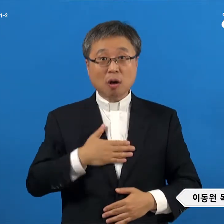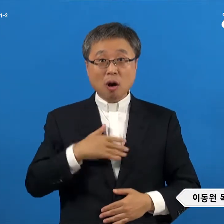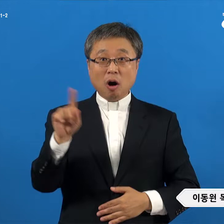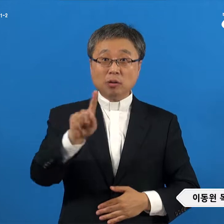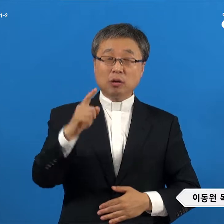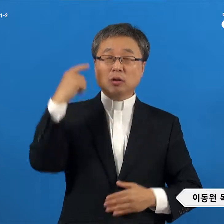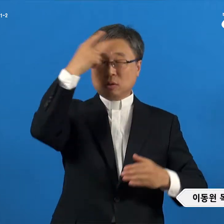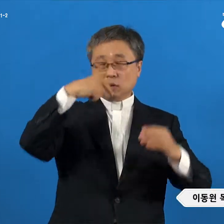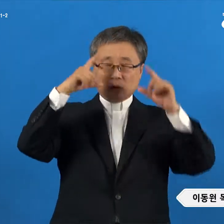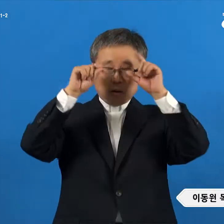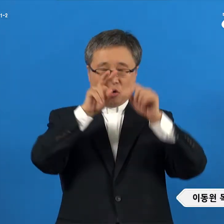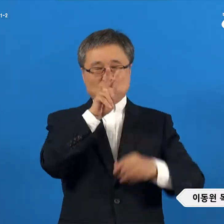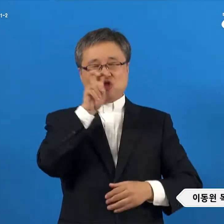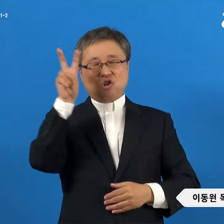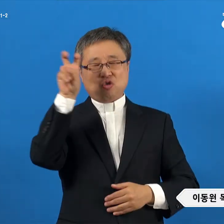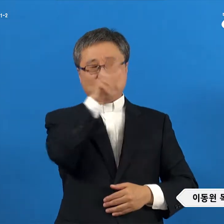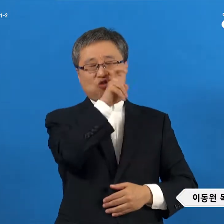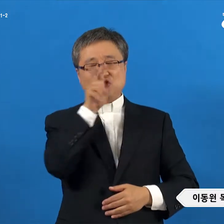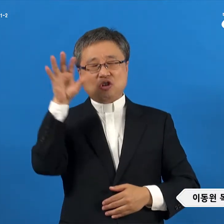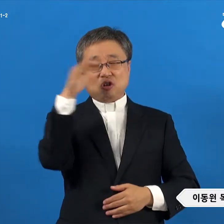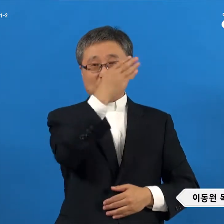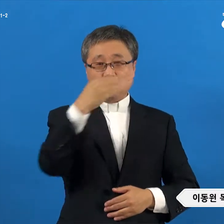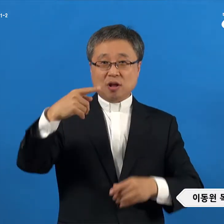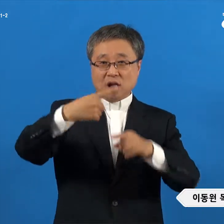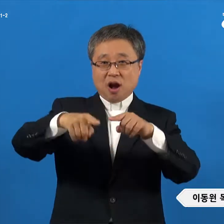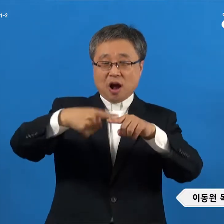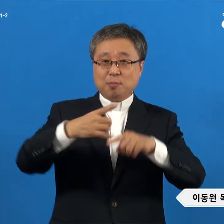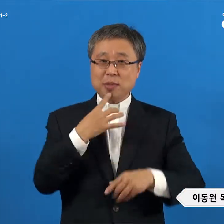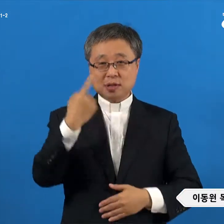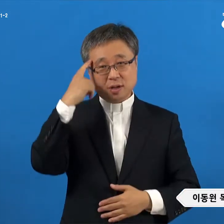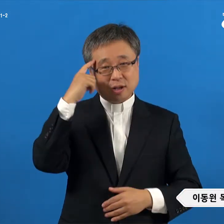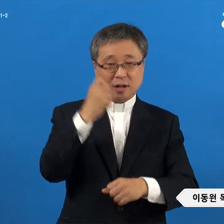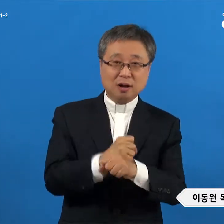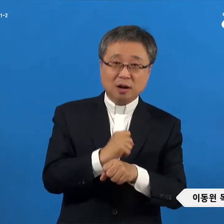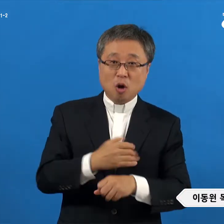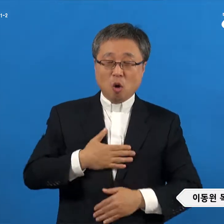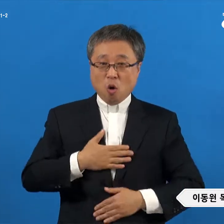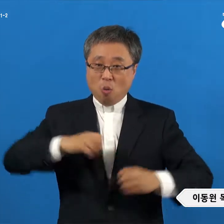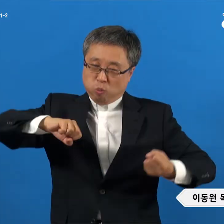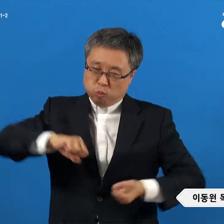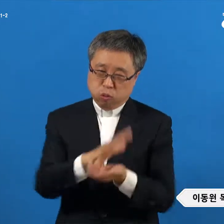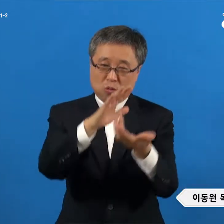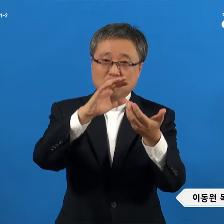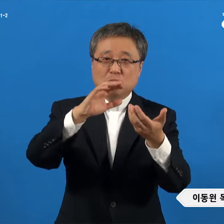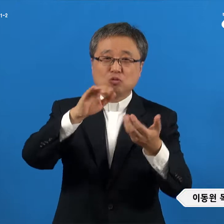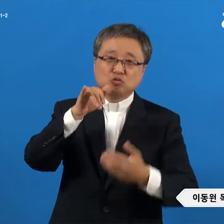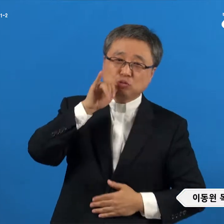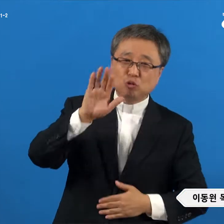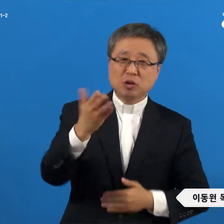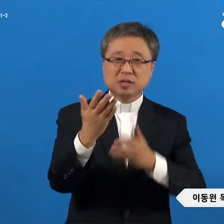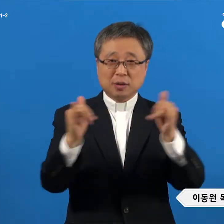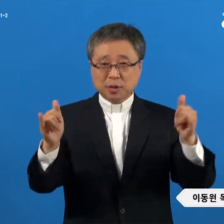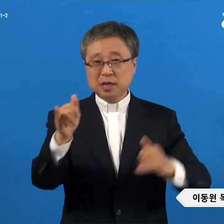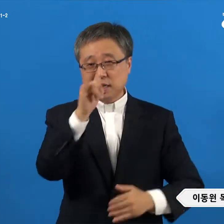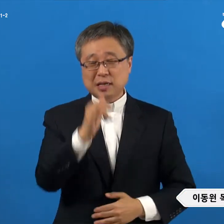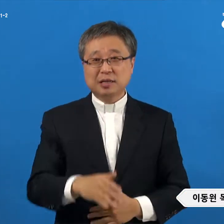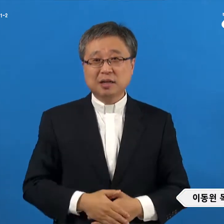감으면 쥐가 막 왔다 갔다 하고, 칼만 생각하고, 또 폭력에 중독된 사람들이 있습니다. 별로